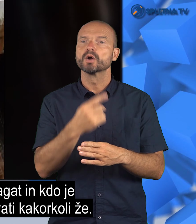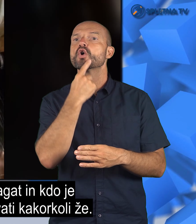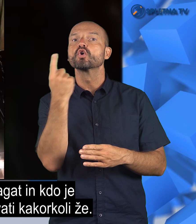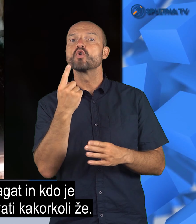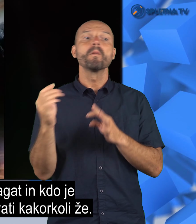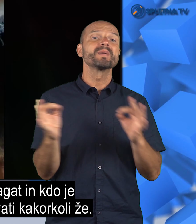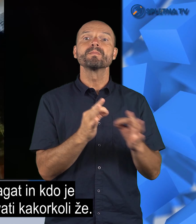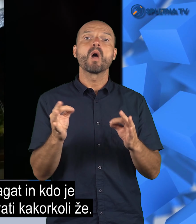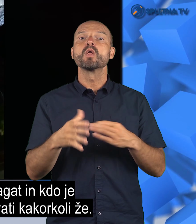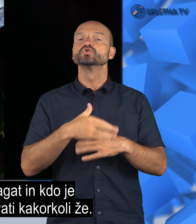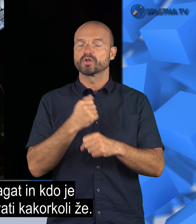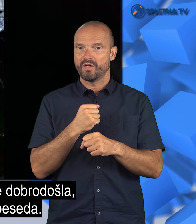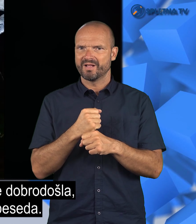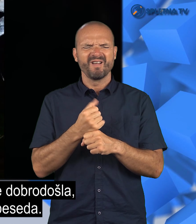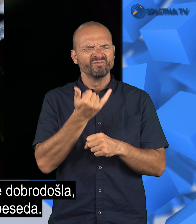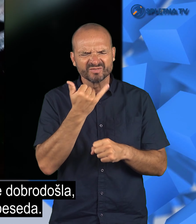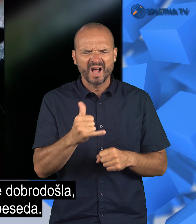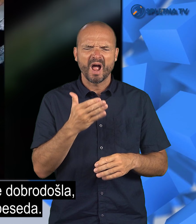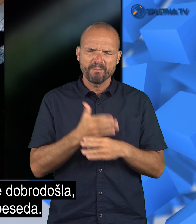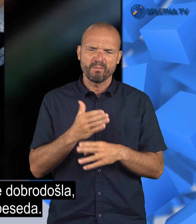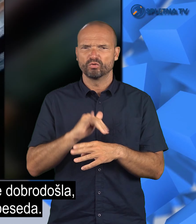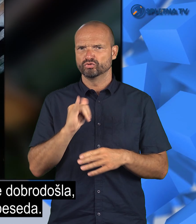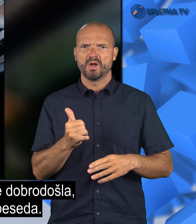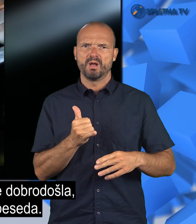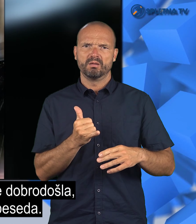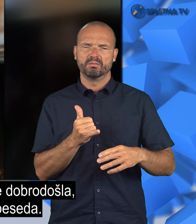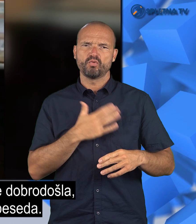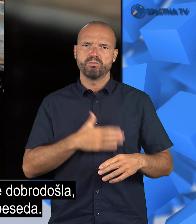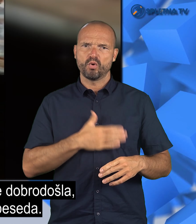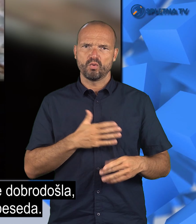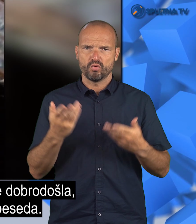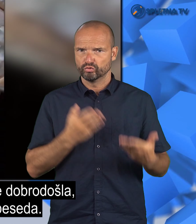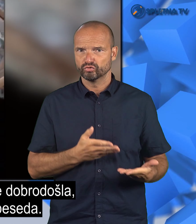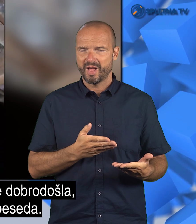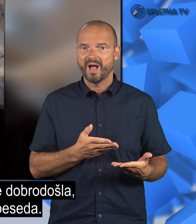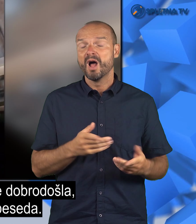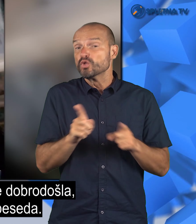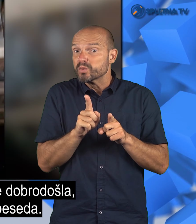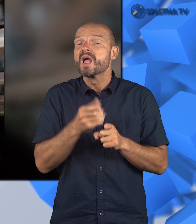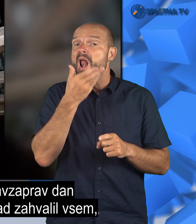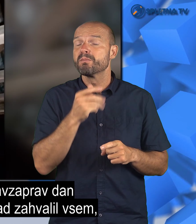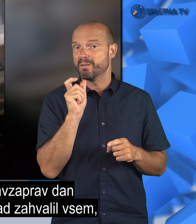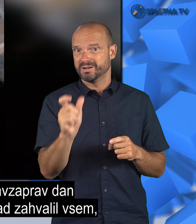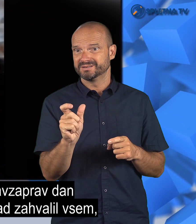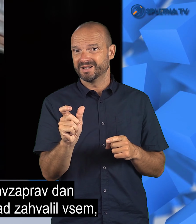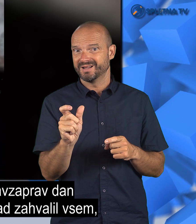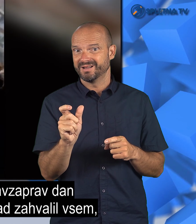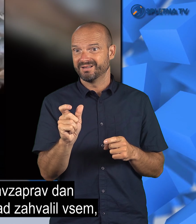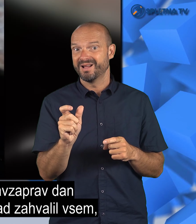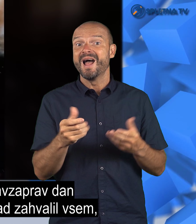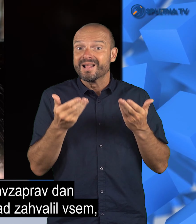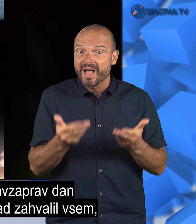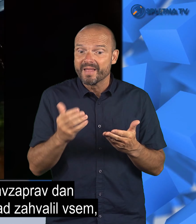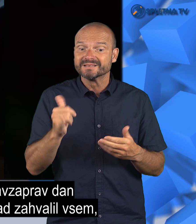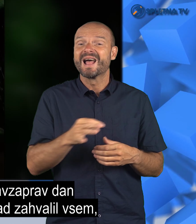je pripravljen sodelovati, kakorkoli že. Vsaka pomoč je dobrodošla, tudi lepa beseda. Danes, ko je pravzaprav